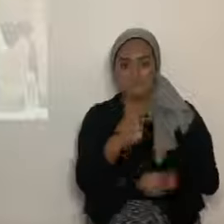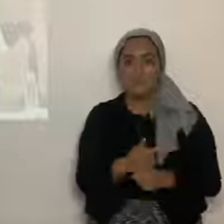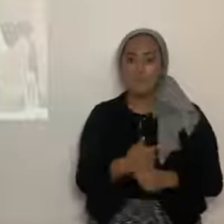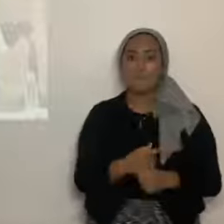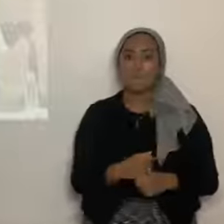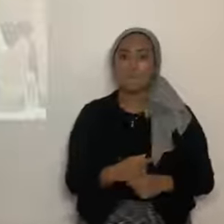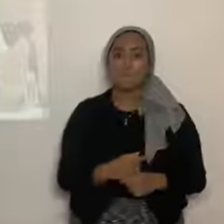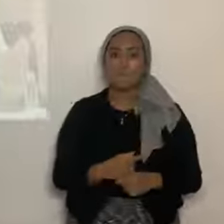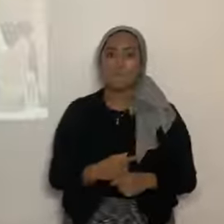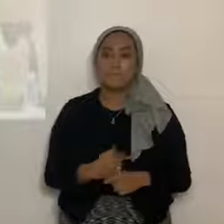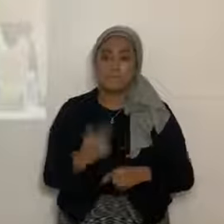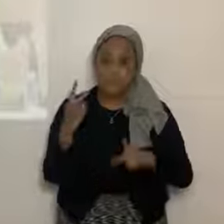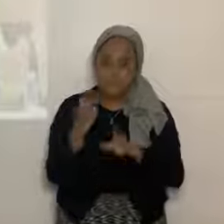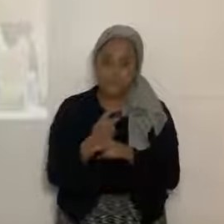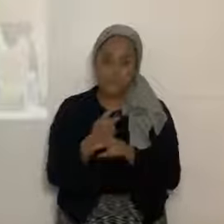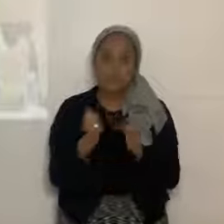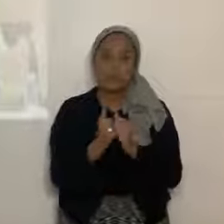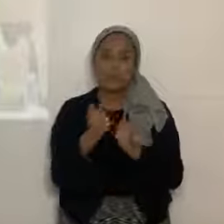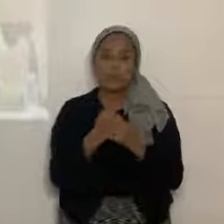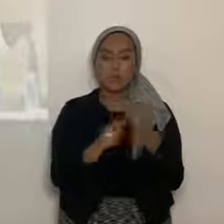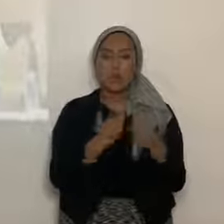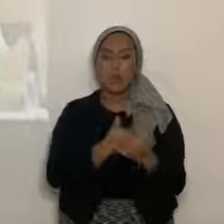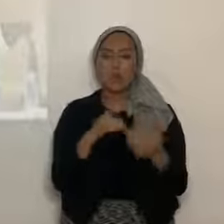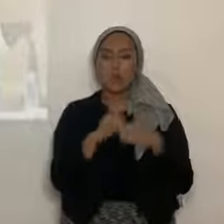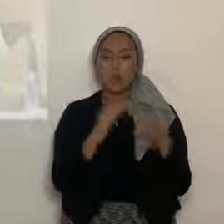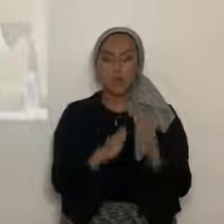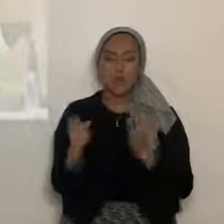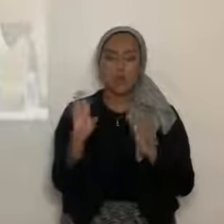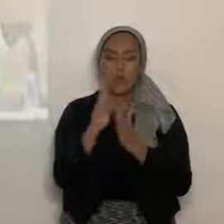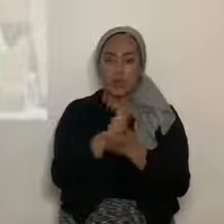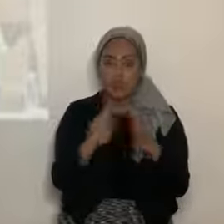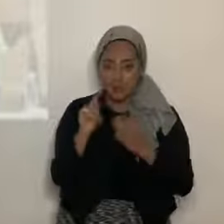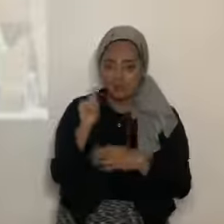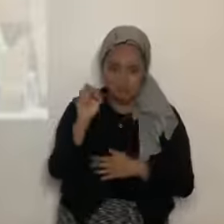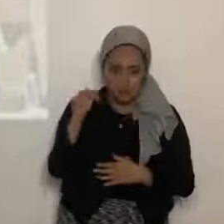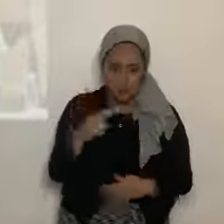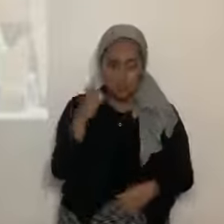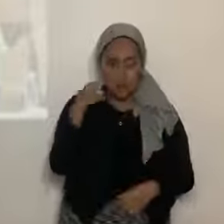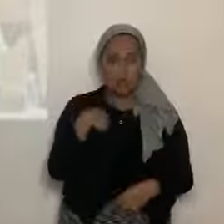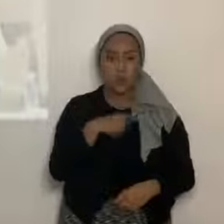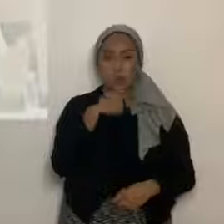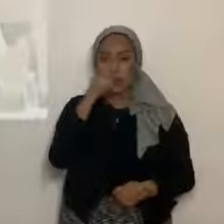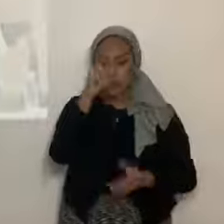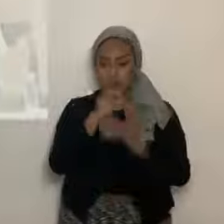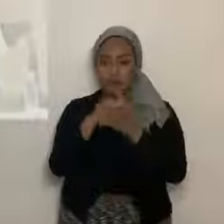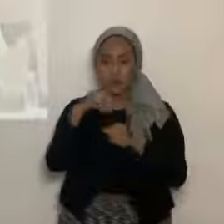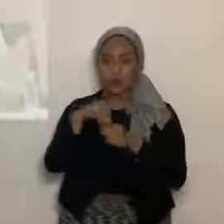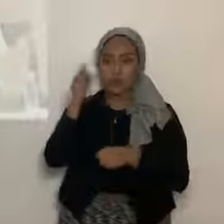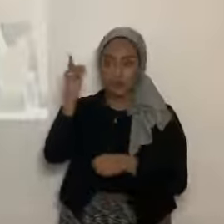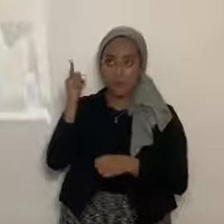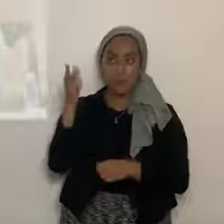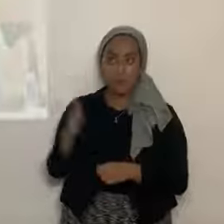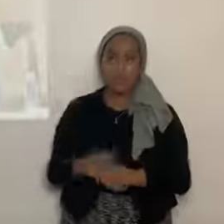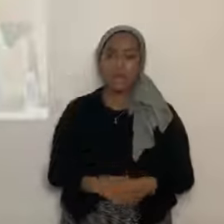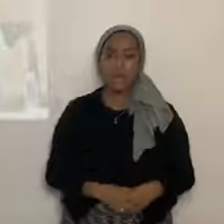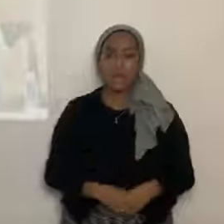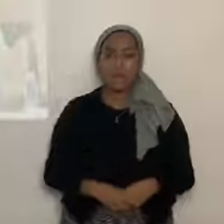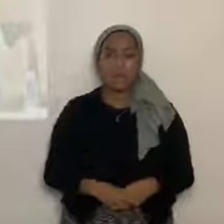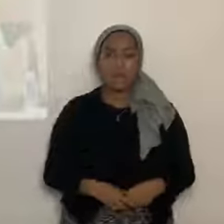el cumplir con lo que nos toca según la bendita Torah para los que creemos en Él. No